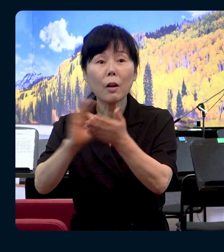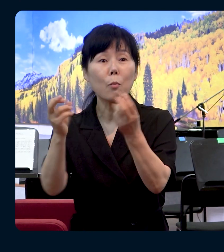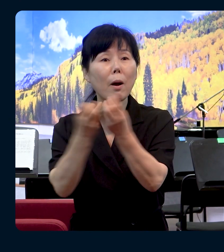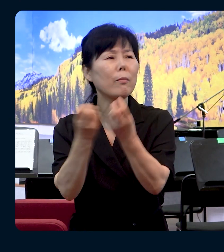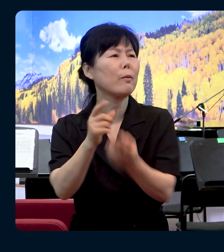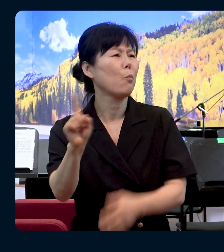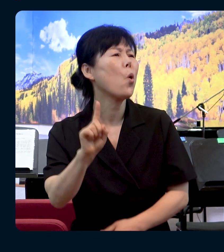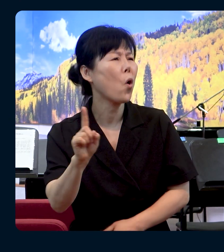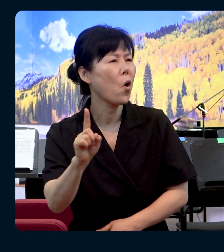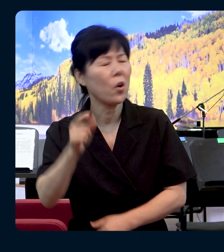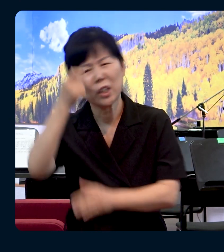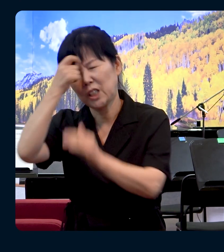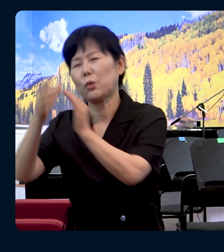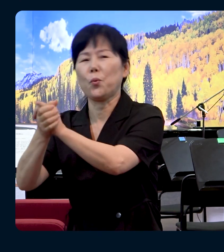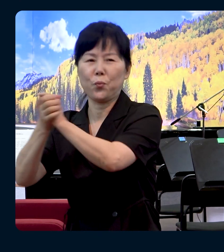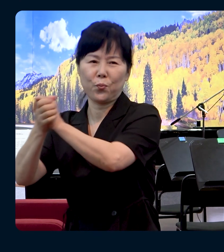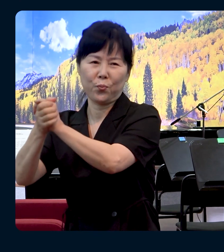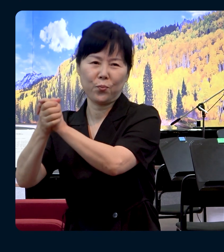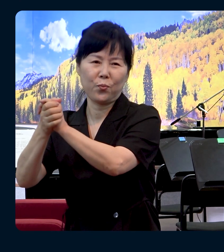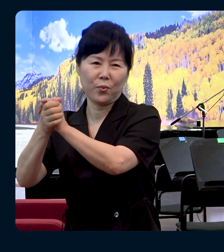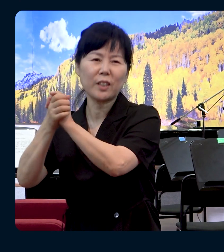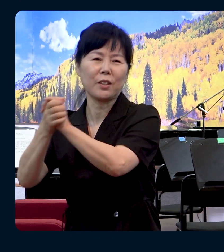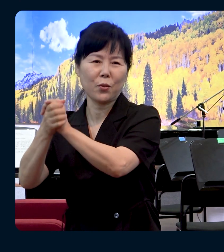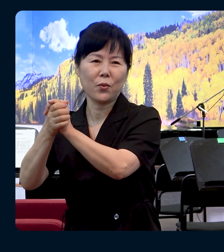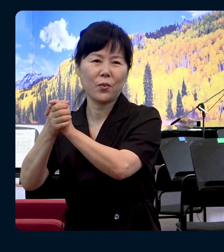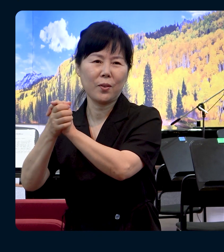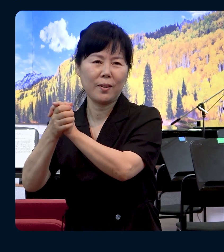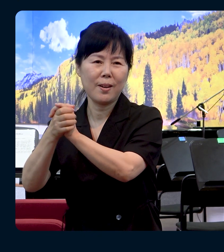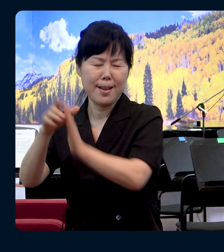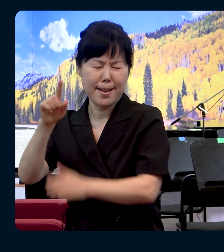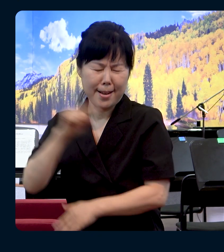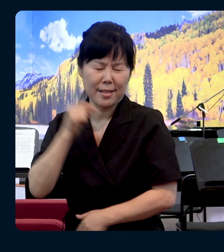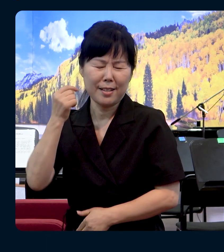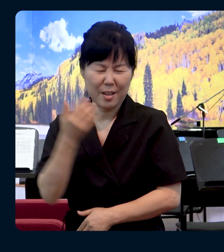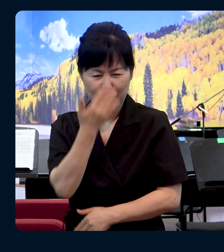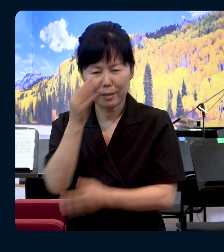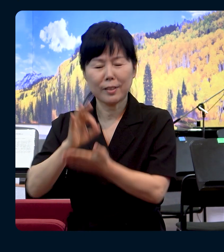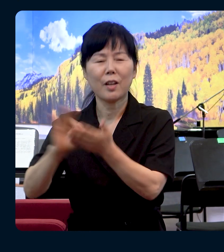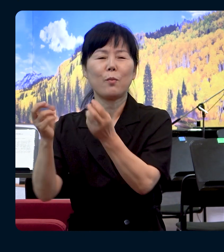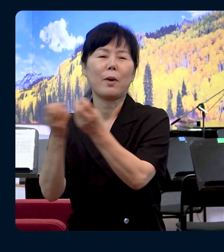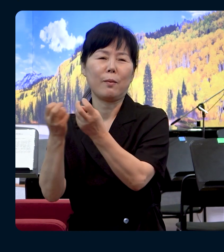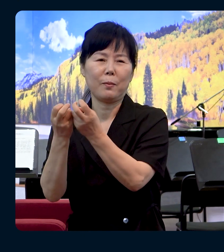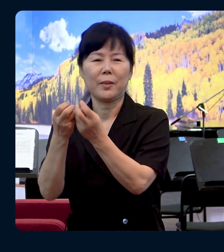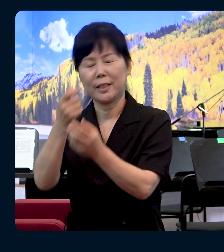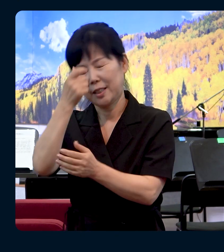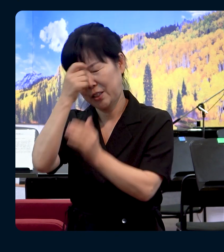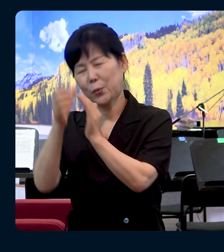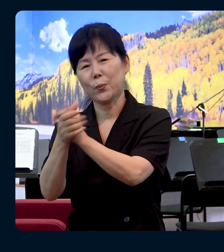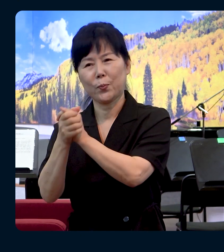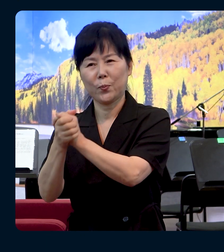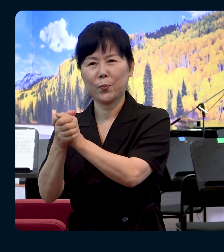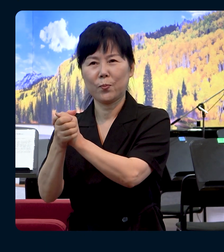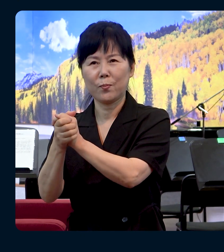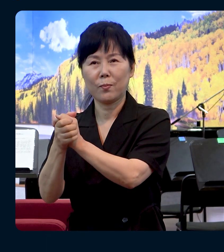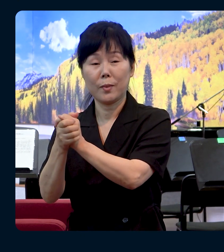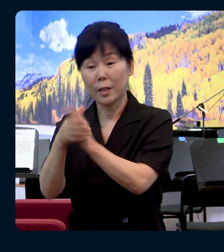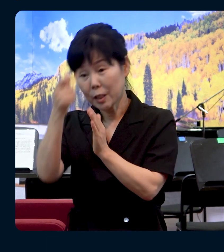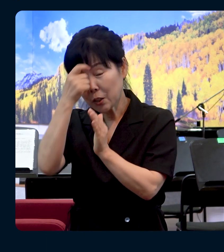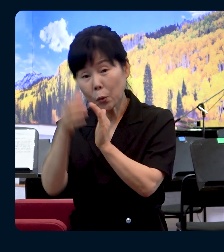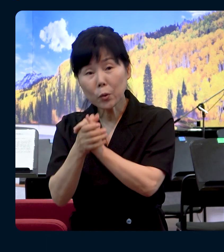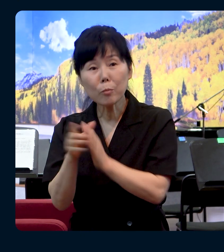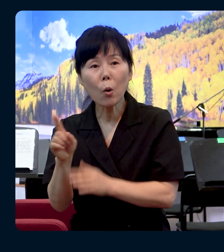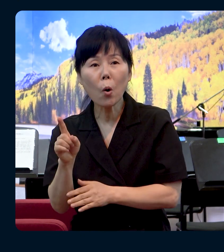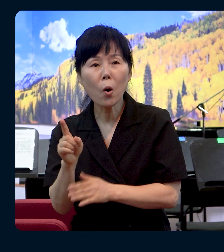기도입니다. 기도. 입술의 권세를 가장 아름답게 사용하는 것은 기도예요. 기도는 인간의